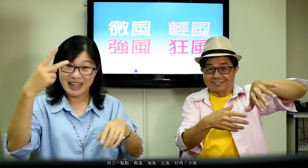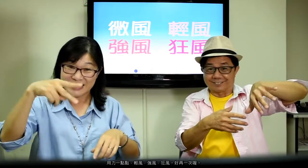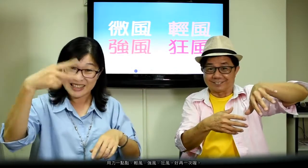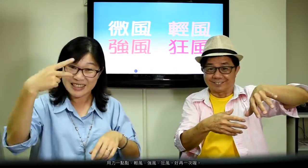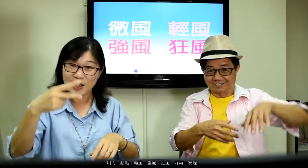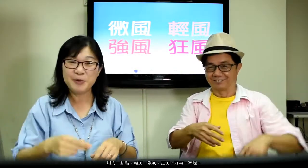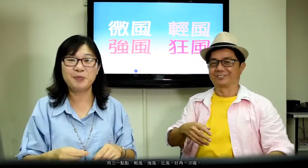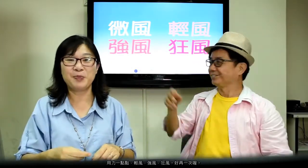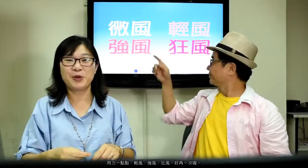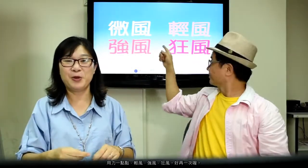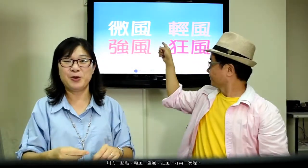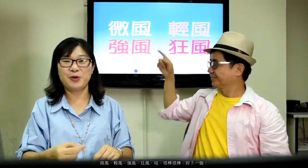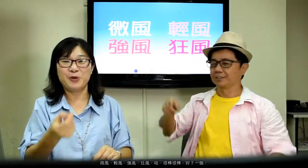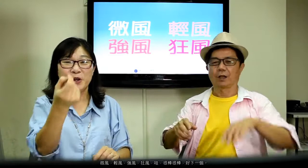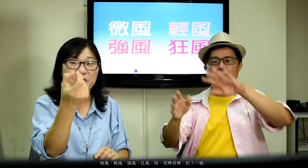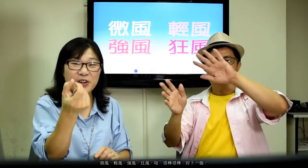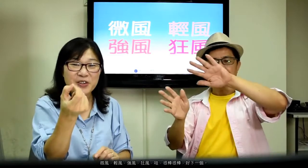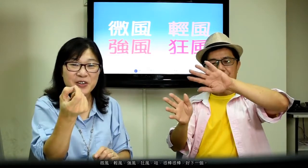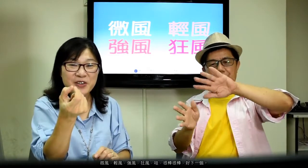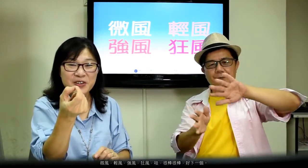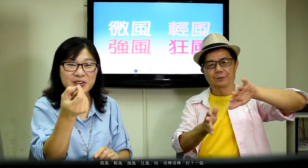好，再一次哦，微风，